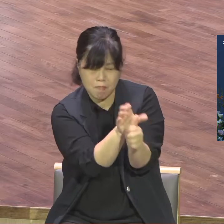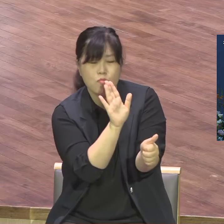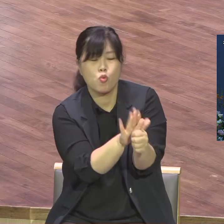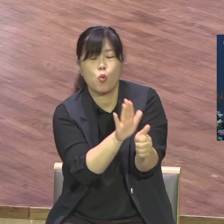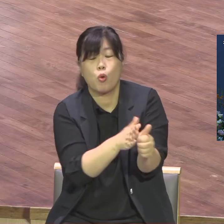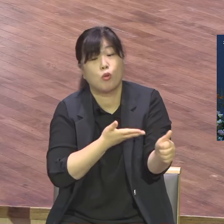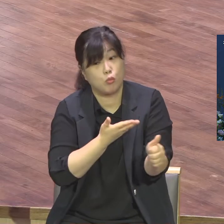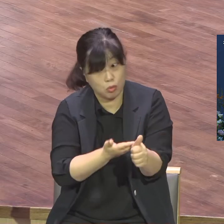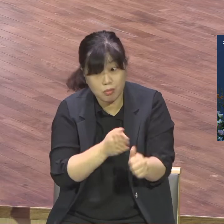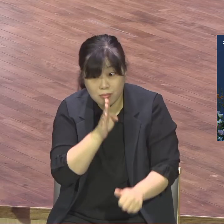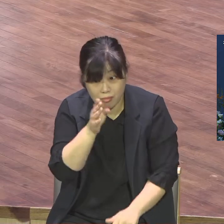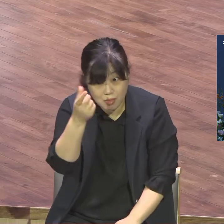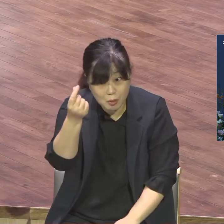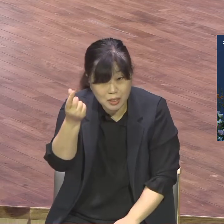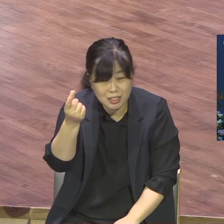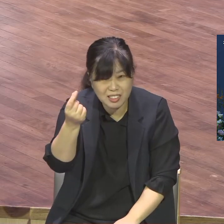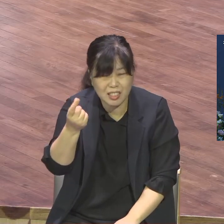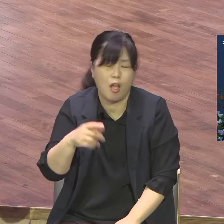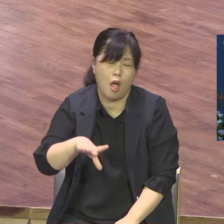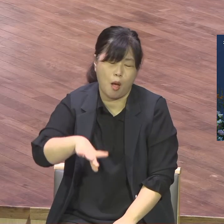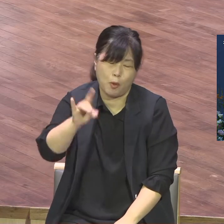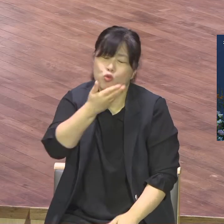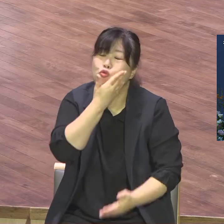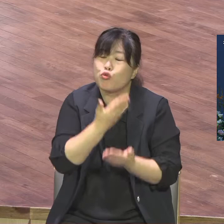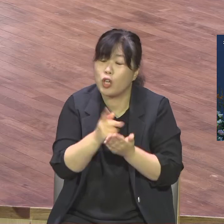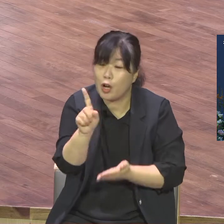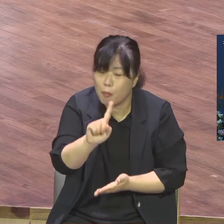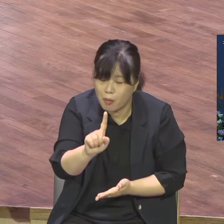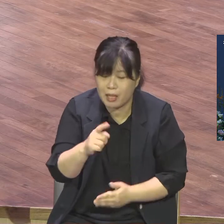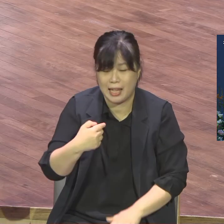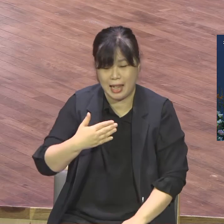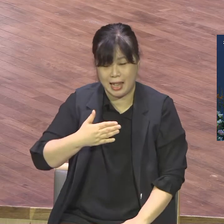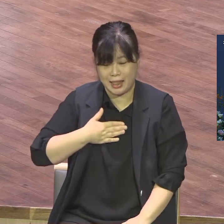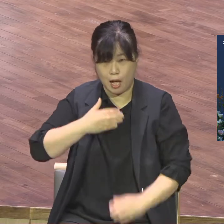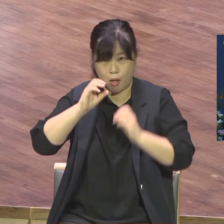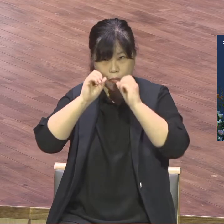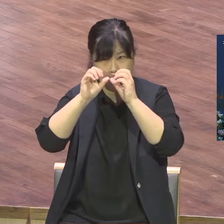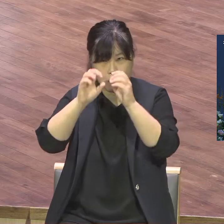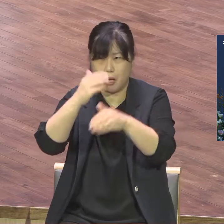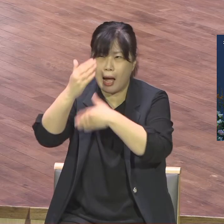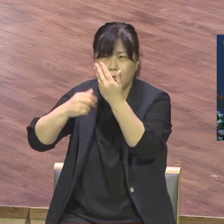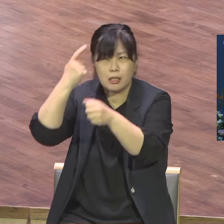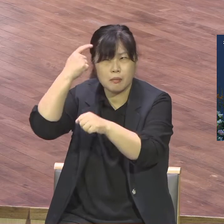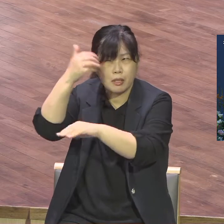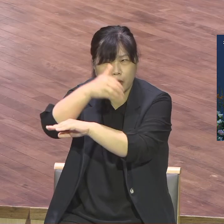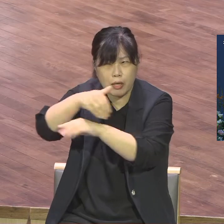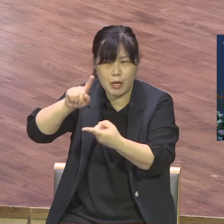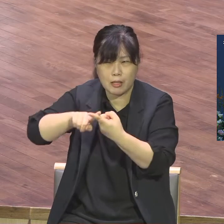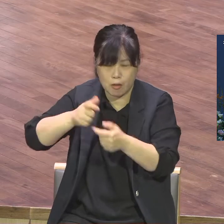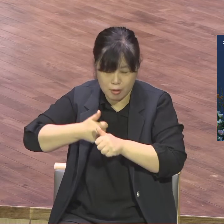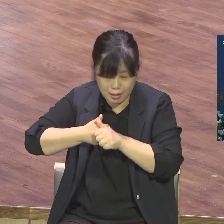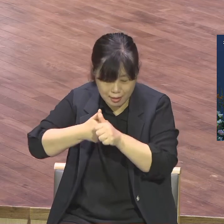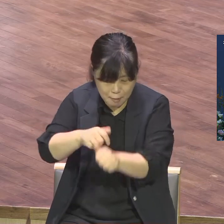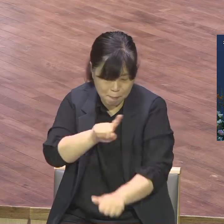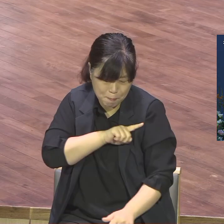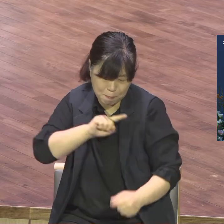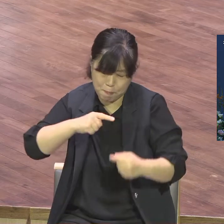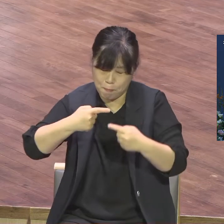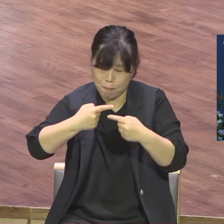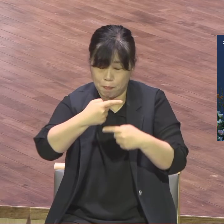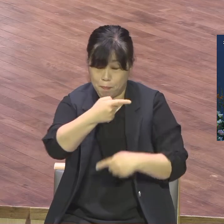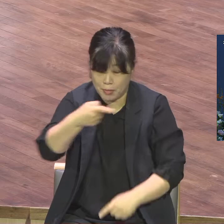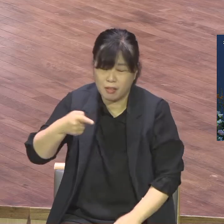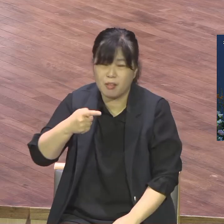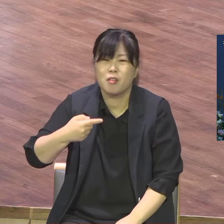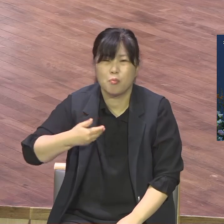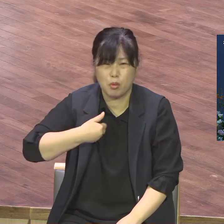아시겠어요? 그 우선순위를 아셔야 돼요. 하나님께서 뭐 주여 주여 한다고 다 천국 가고 주여 주여 한다고